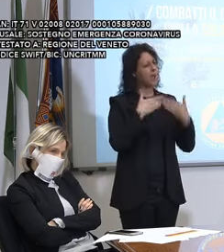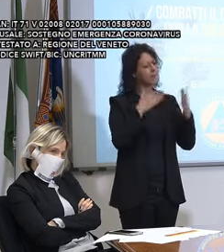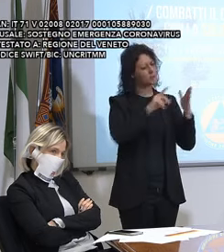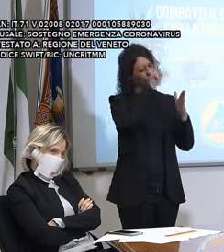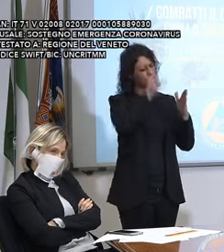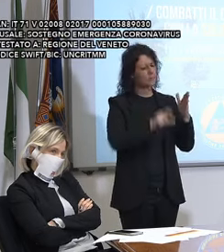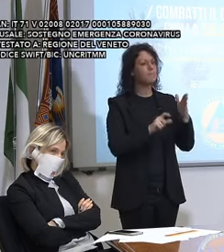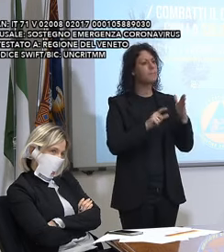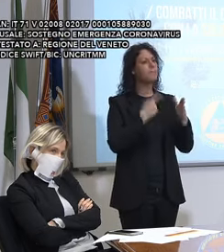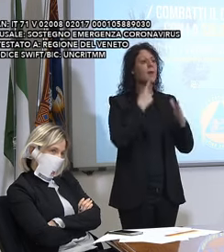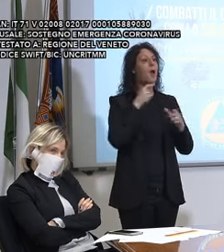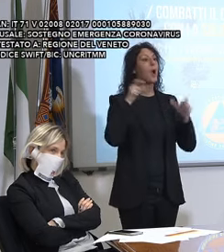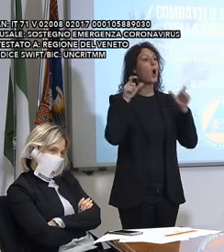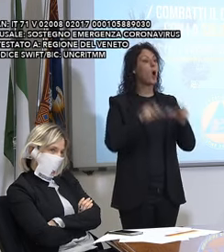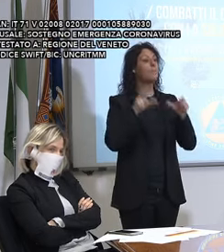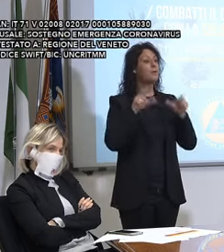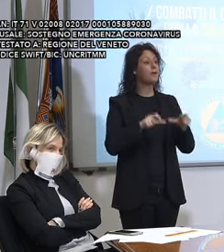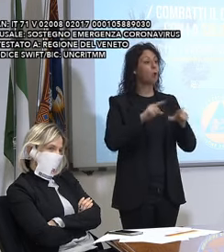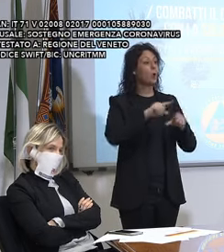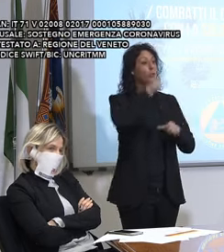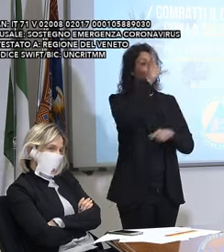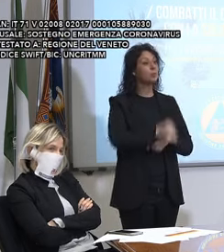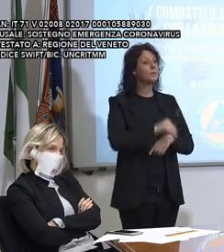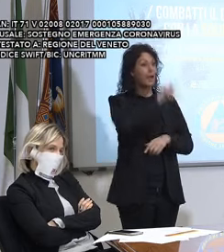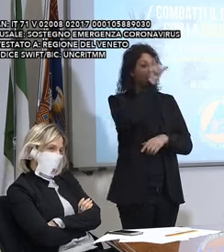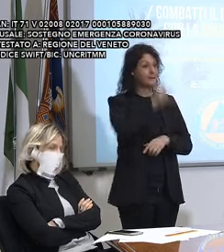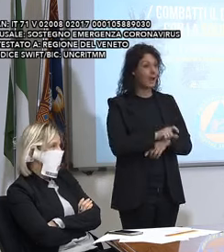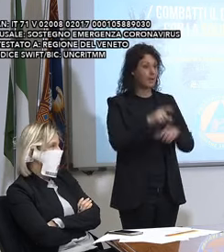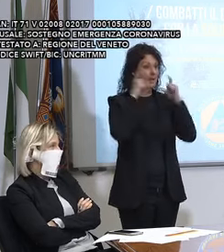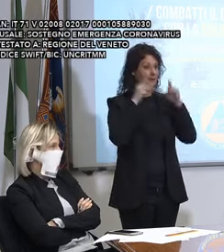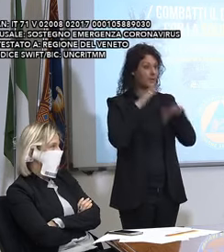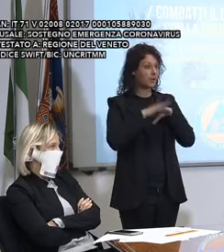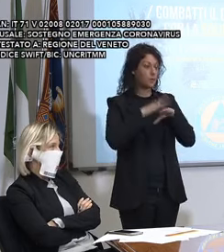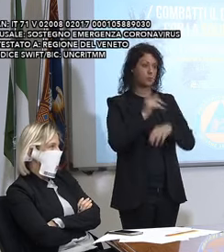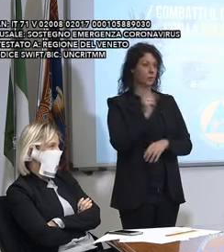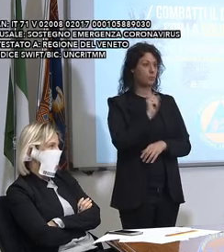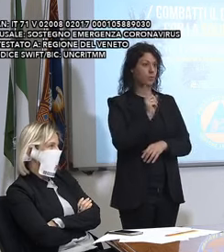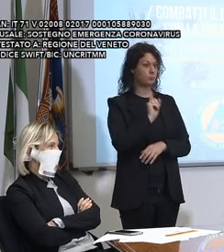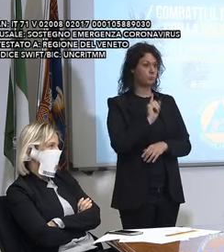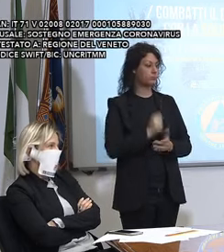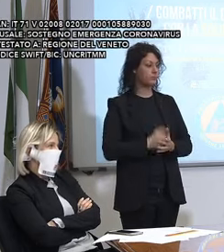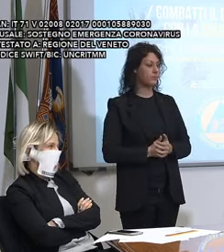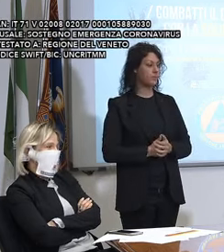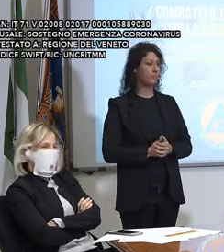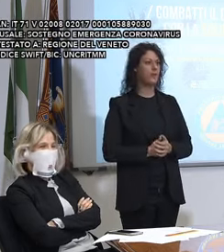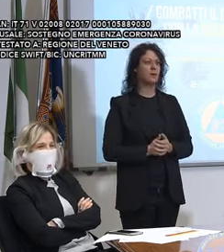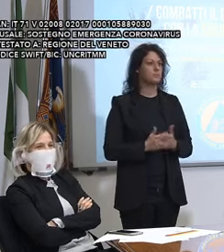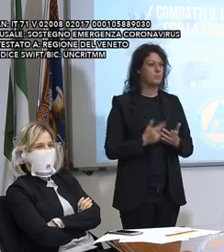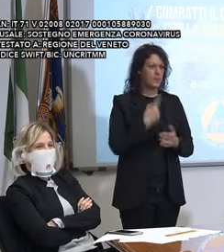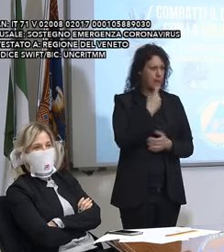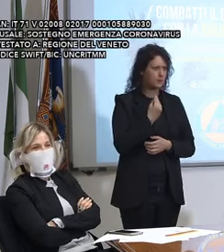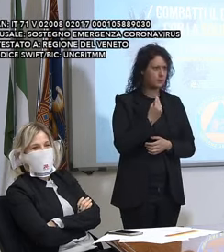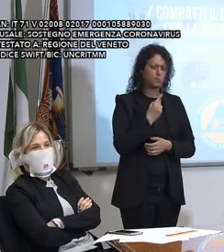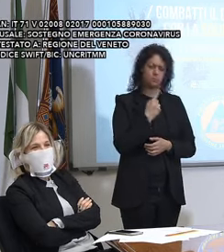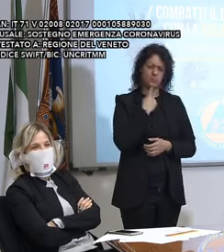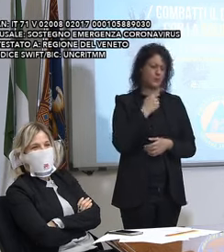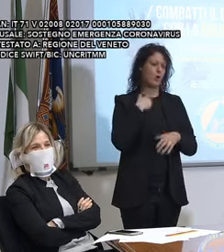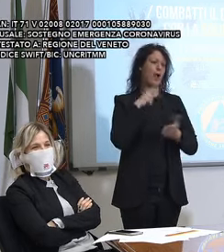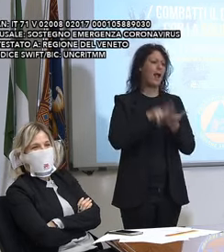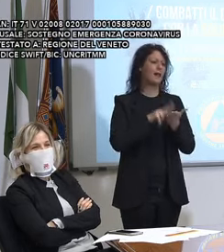questa mascherina. E chi è che ha detto che non è obbligatoria? No, non è obbligatoria. Ma guardate, con la riapertura sarà obbligatoria dappertutto, ma